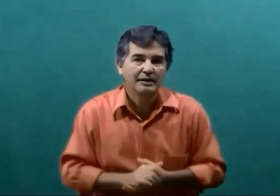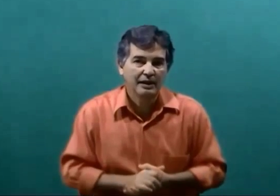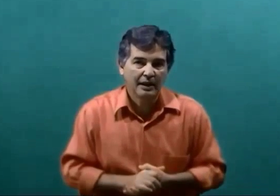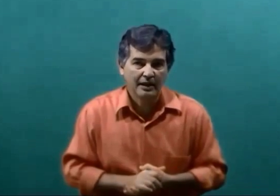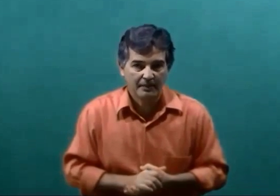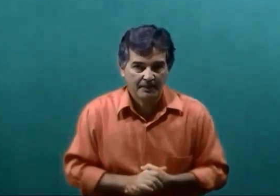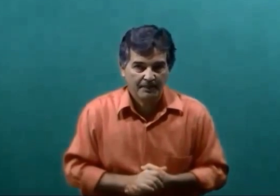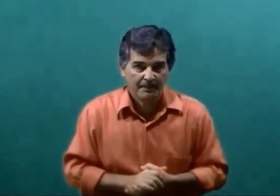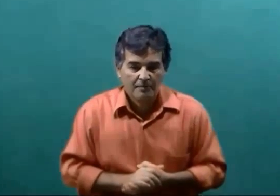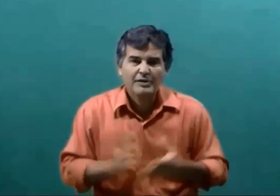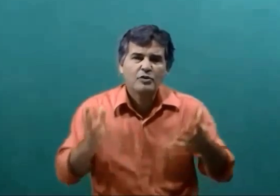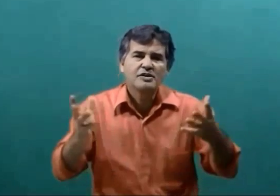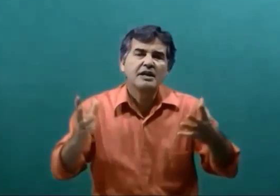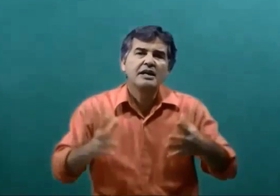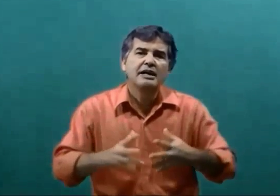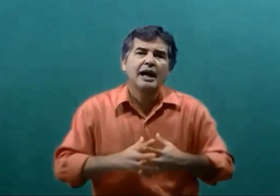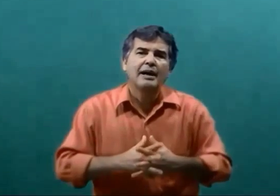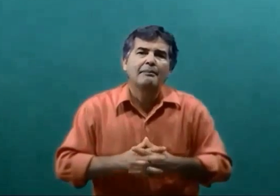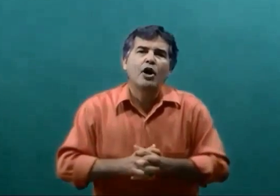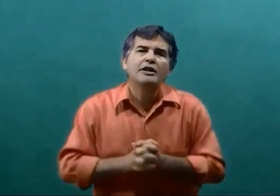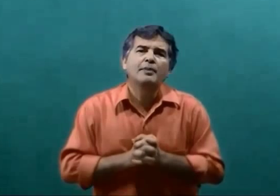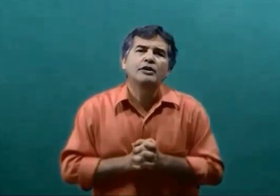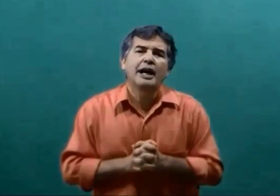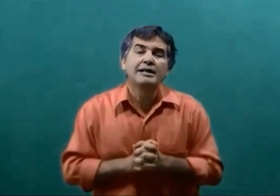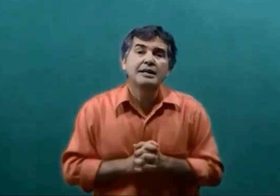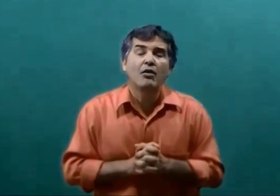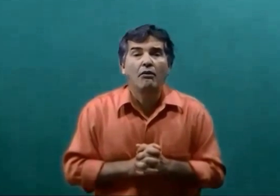de ninguém. Mas como seria a morte por traição?